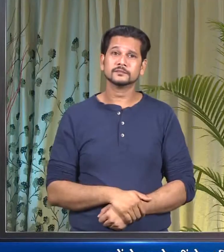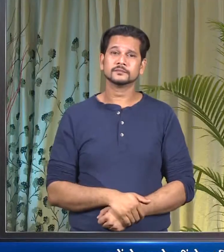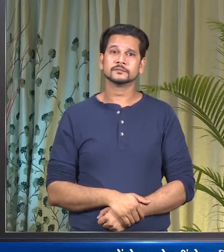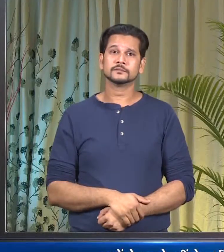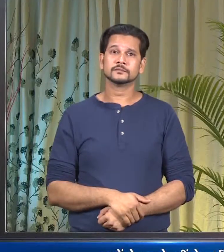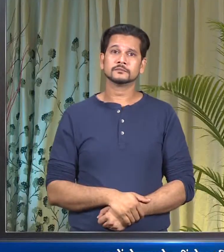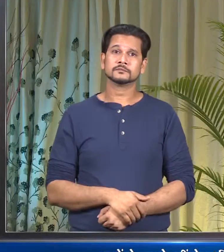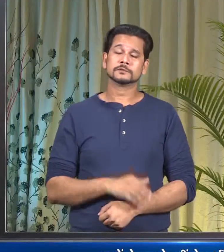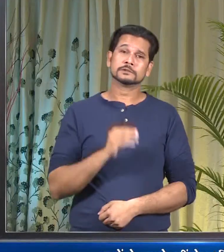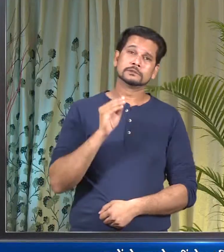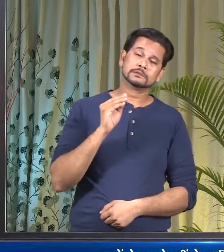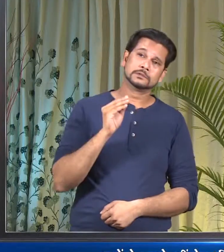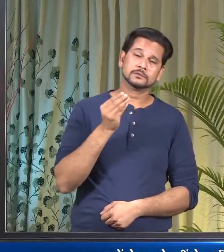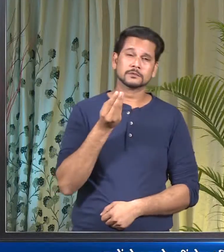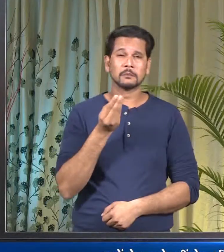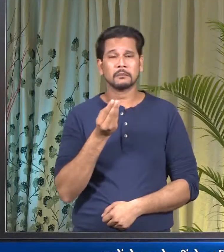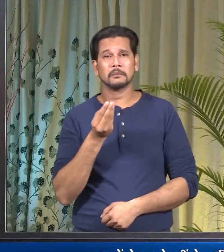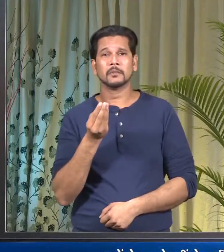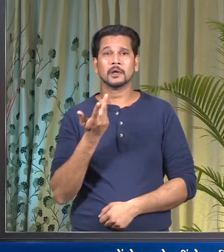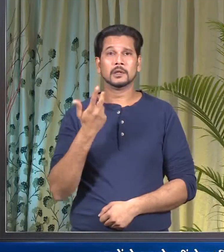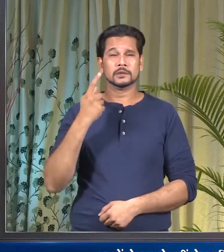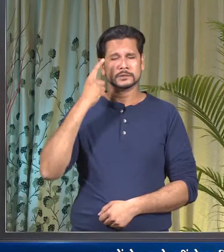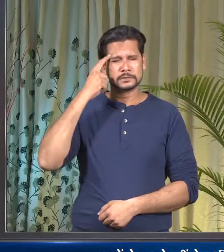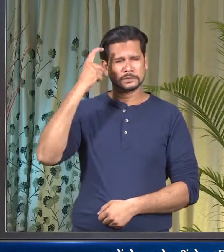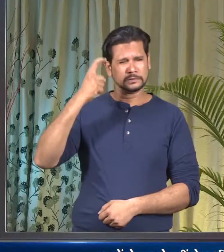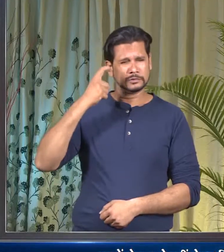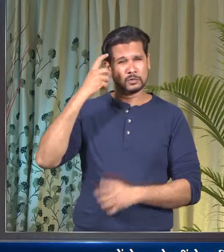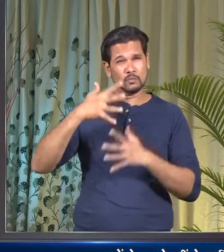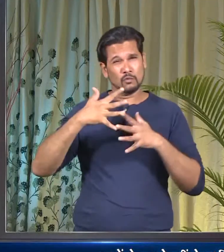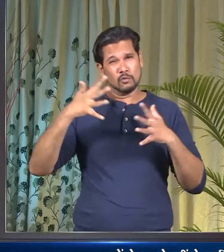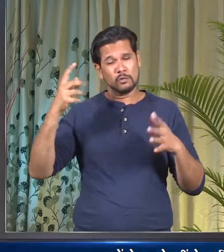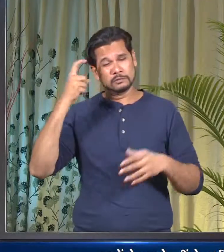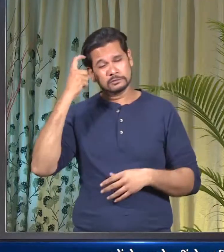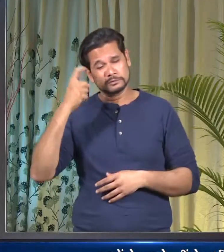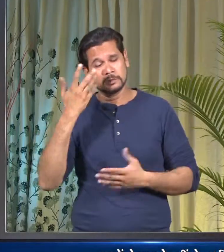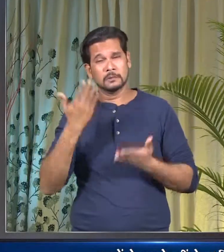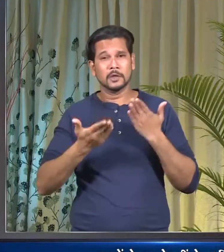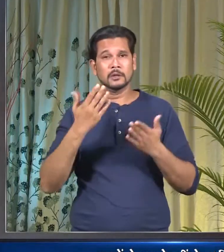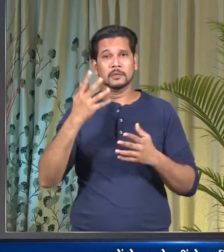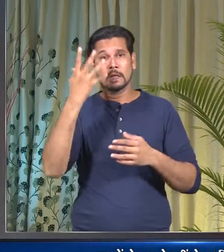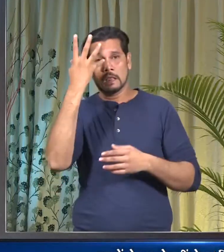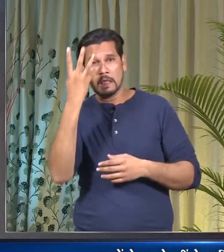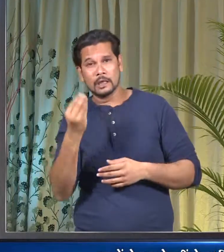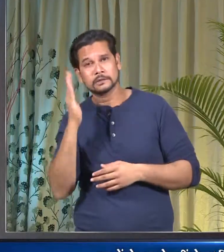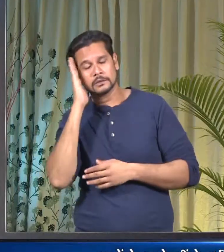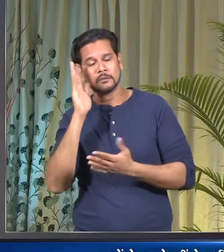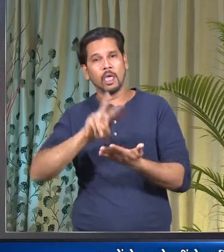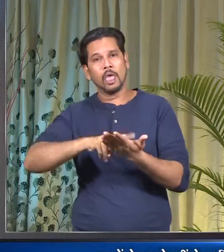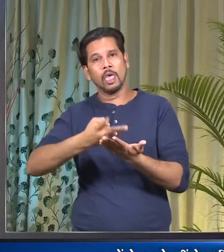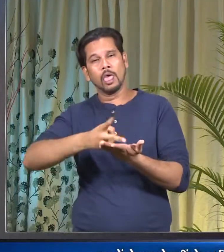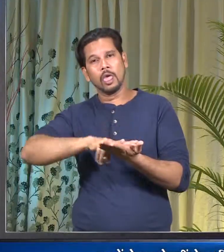कभी-कभी तो बच्चे की याद इतनी सताती है कि रात को नींद भी उड़ जाती है